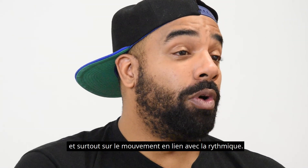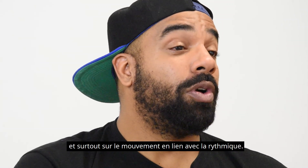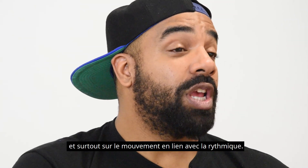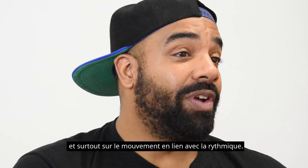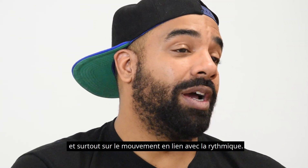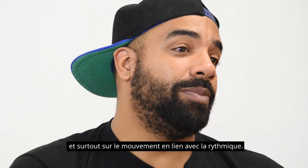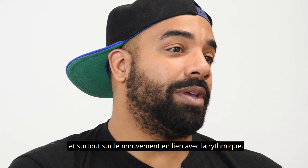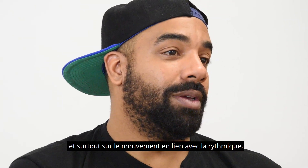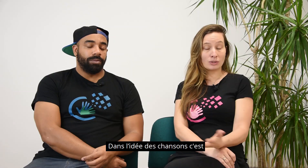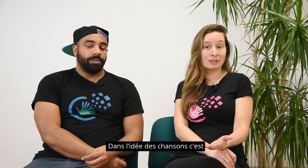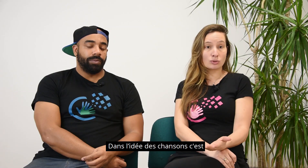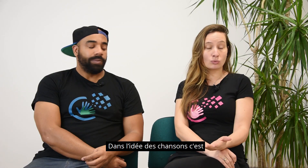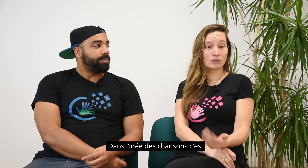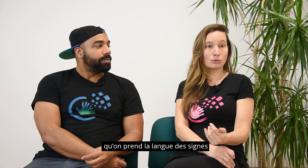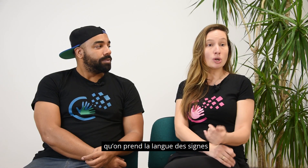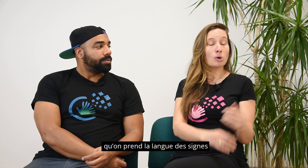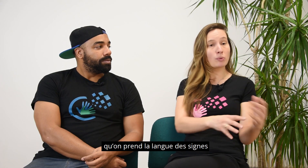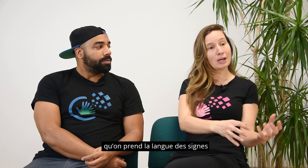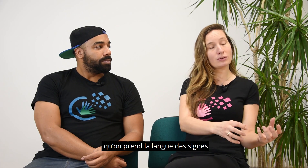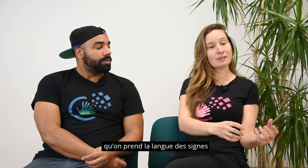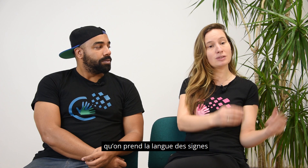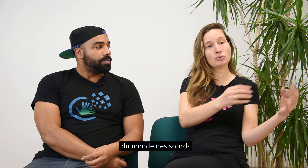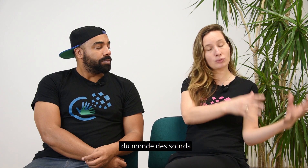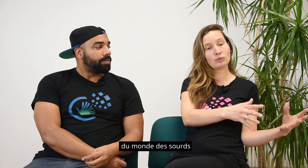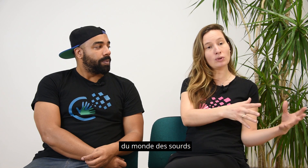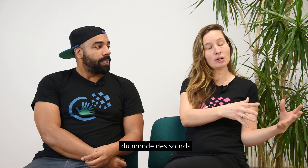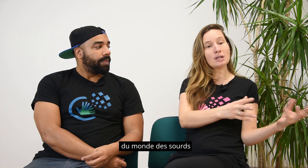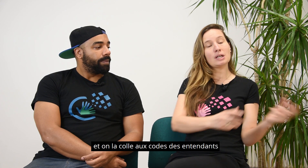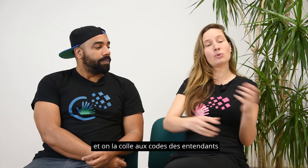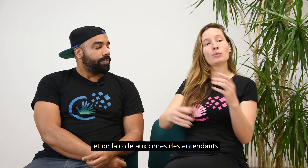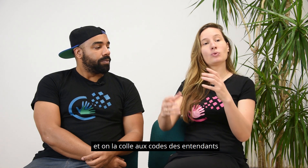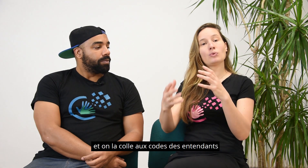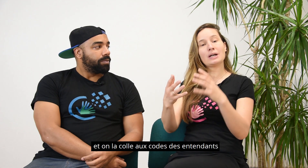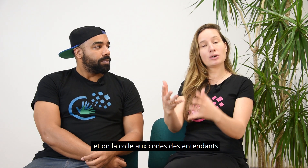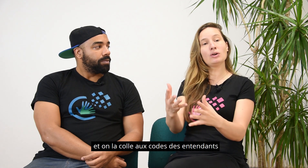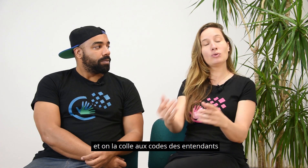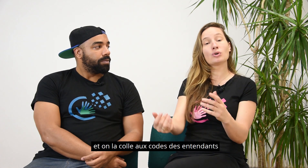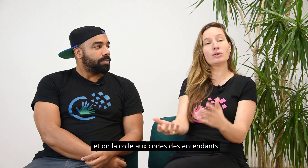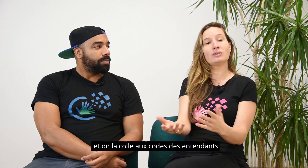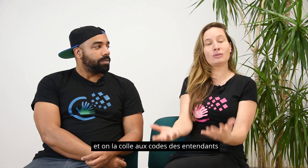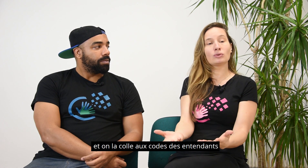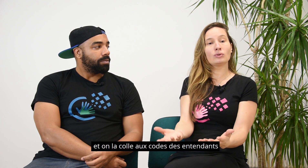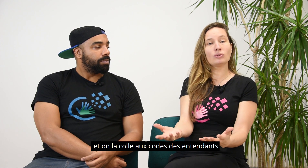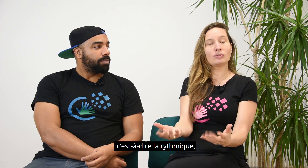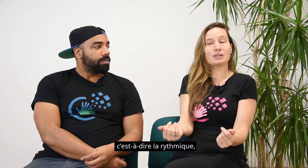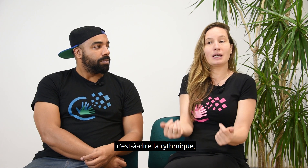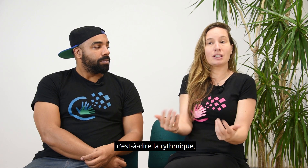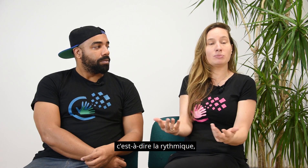en lien avec la rythmique. Dans l'idée des chansons, c'est qu'on prend la langue des signes du monde des sourds et on la colle au code des entendants, c'est-à-dire la